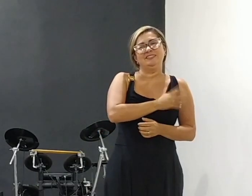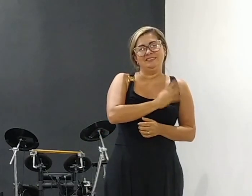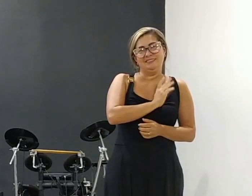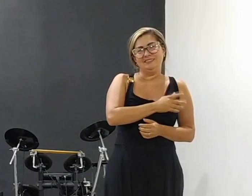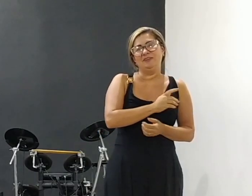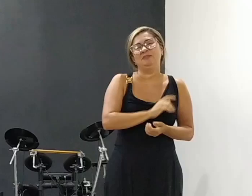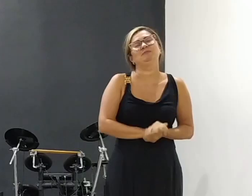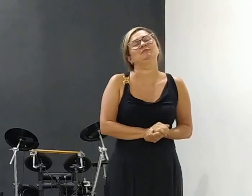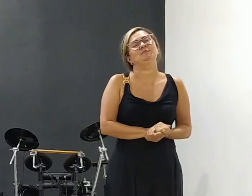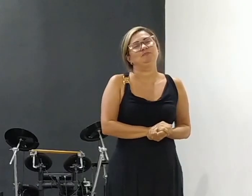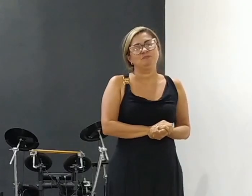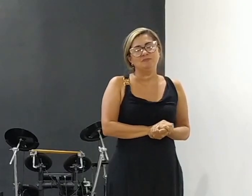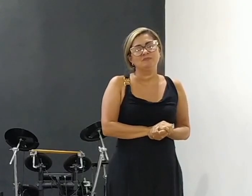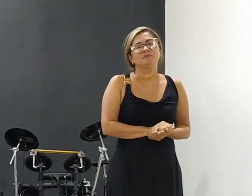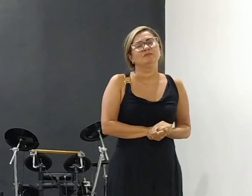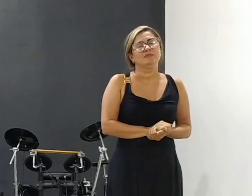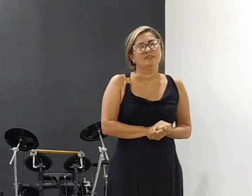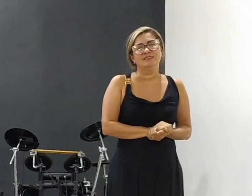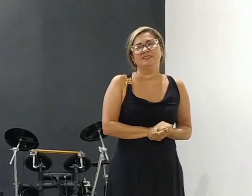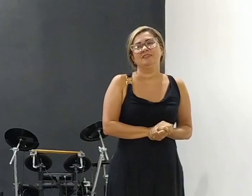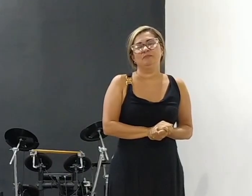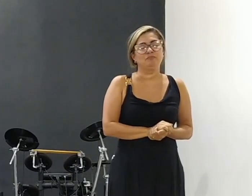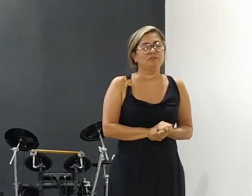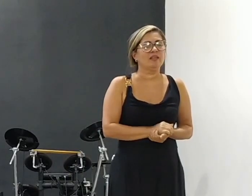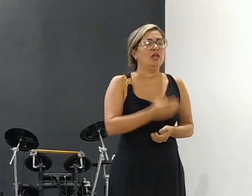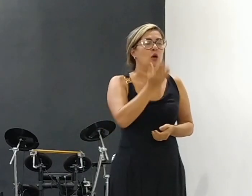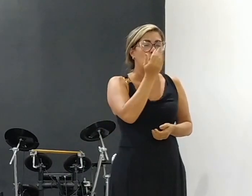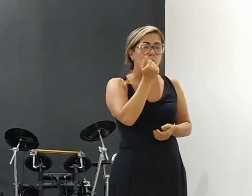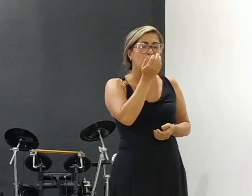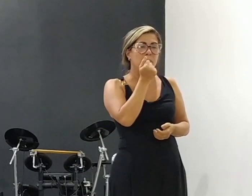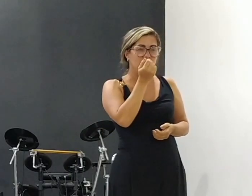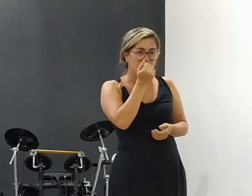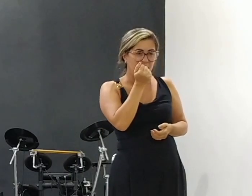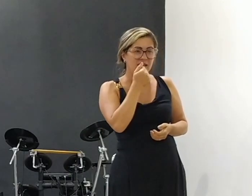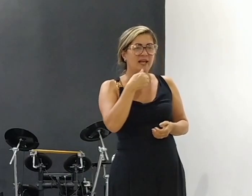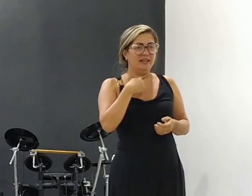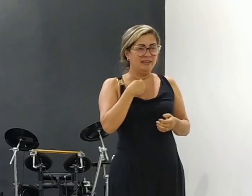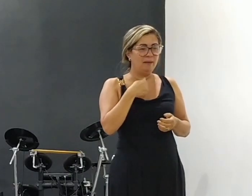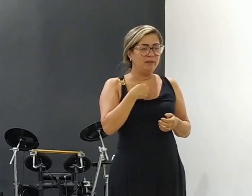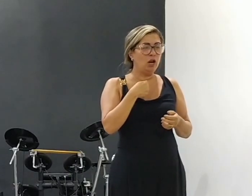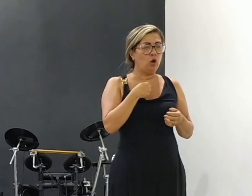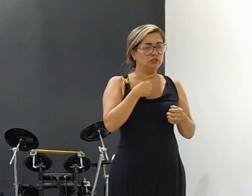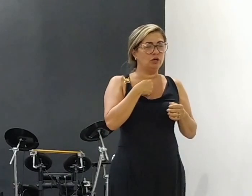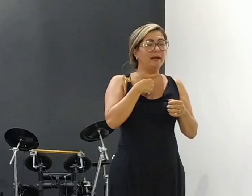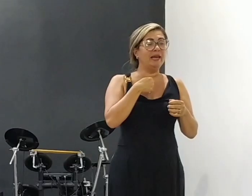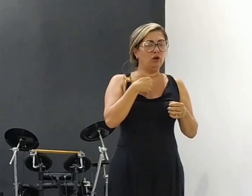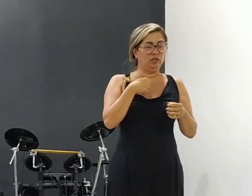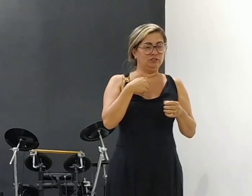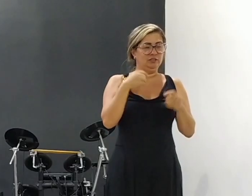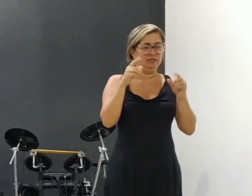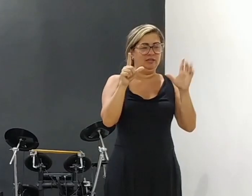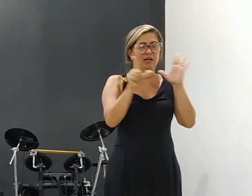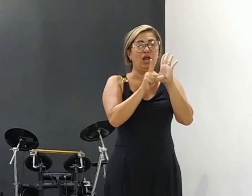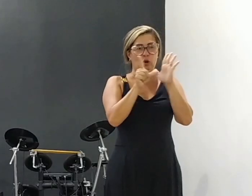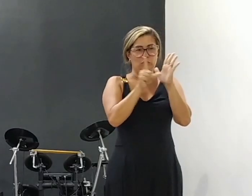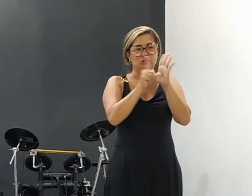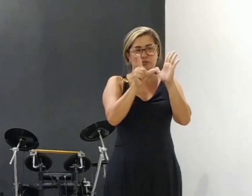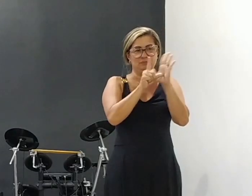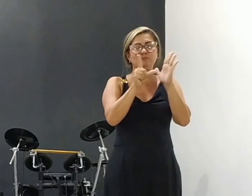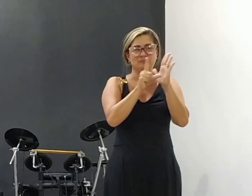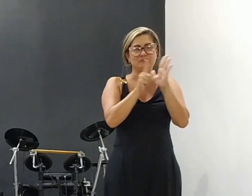assisti aquele casal lanchando na minha loja, namorando, né? E hoje vemos